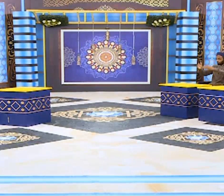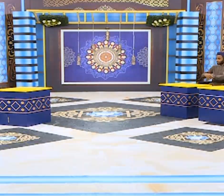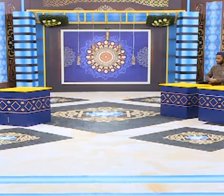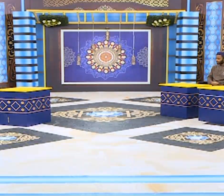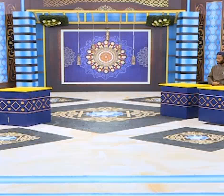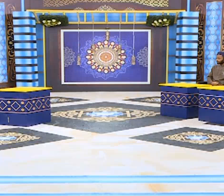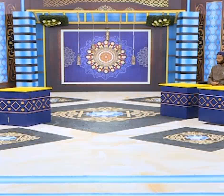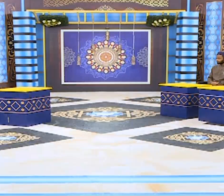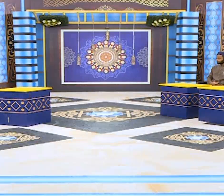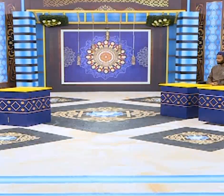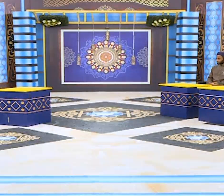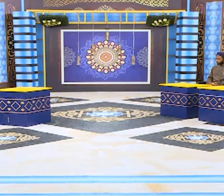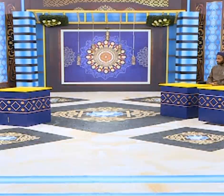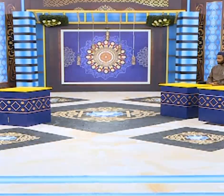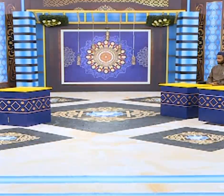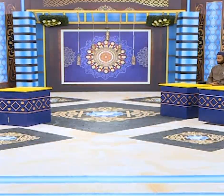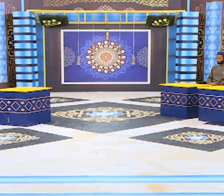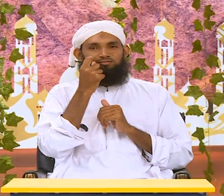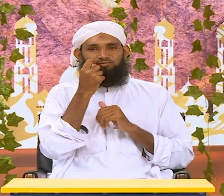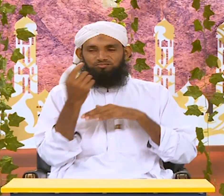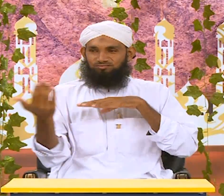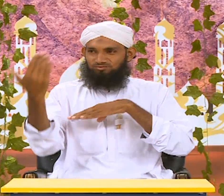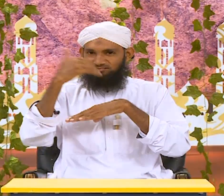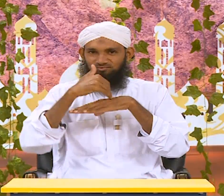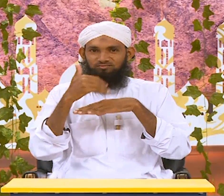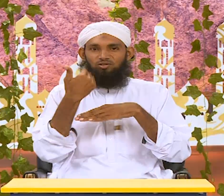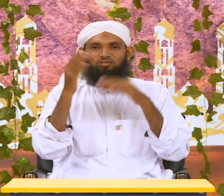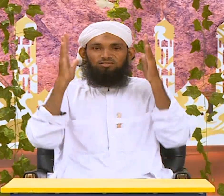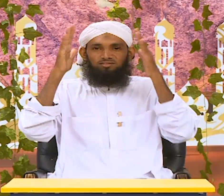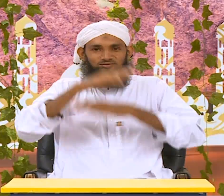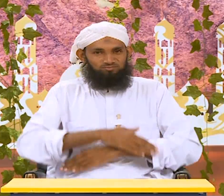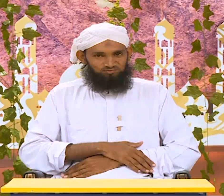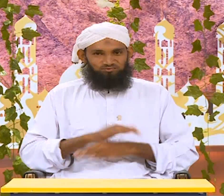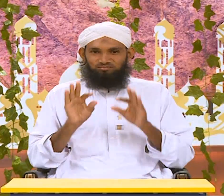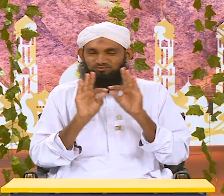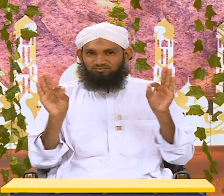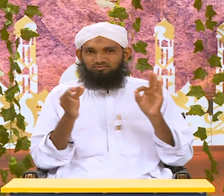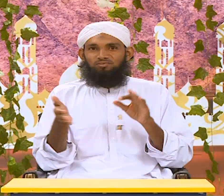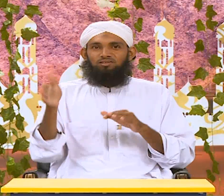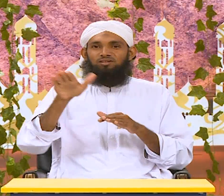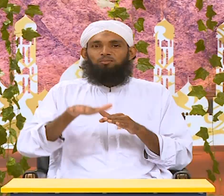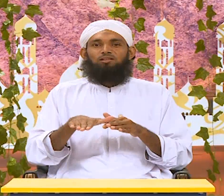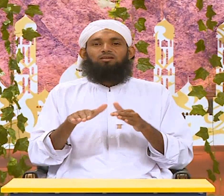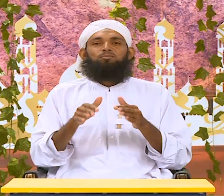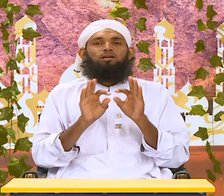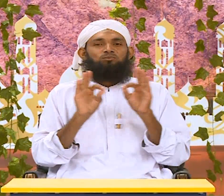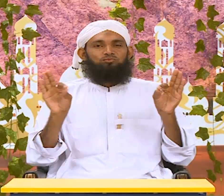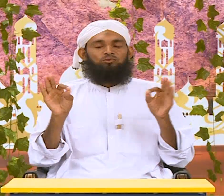وآلہ وصحبہ وسلم تشریف فرما تھے۔ ایک شخص آیا، اس نے نماز ادا کی، پھر نماز سے فارغ ہو کر یوں دعا کی، اے